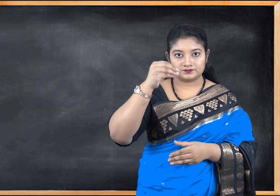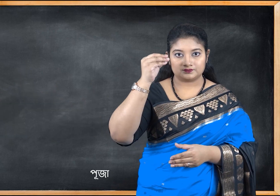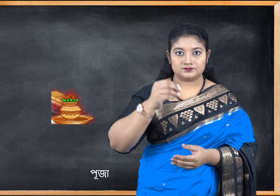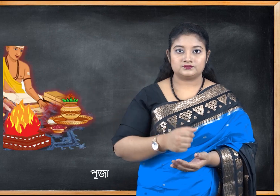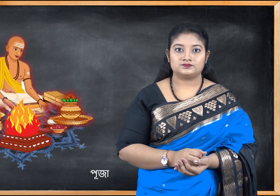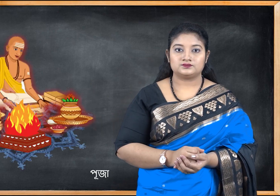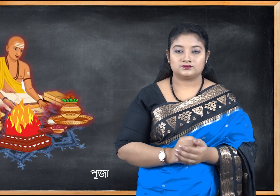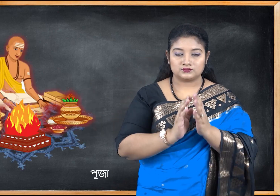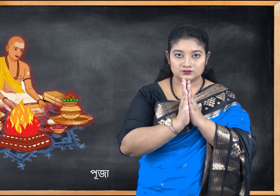পূজা,